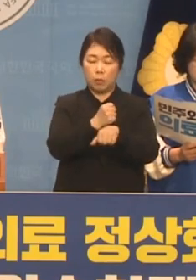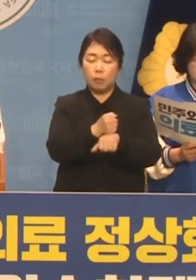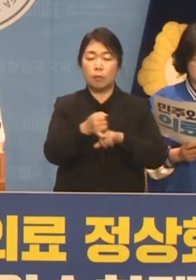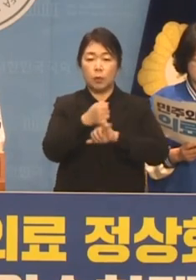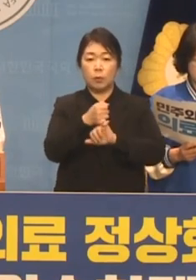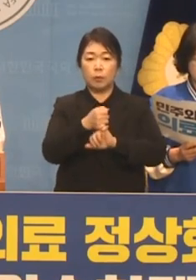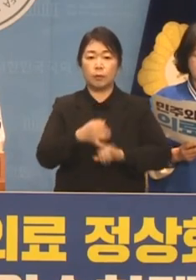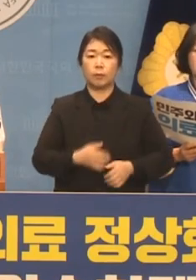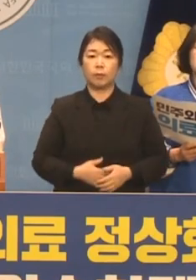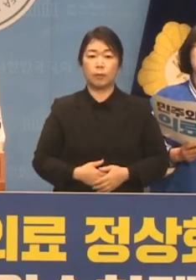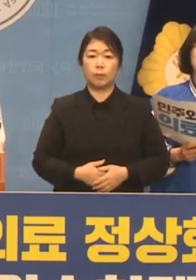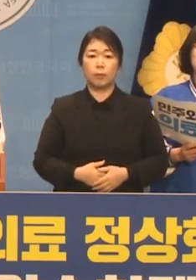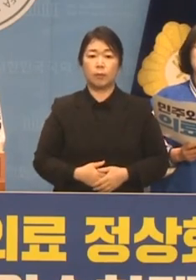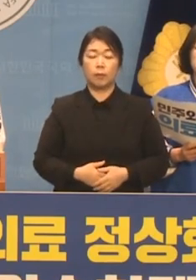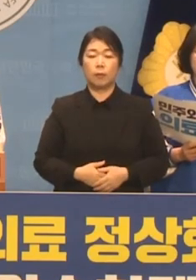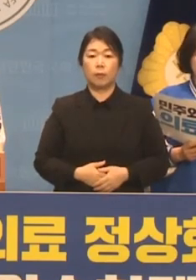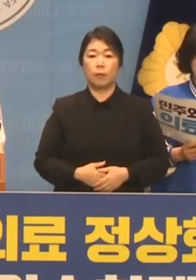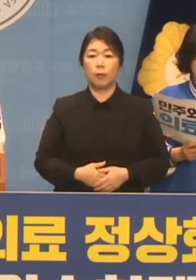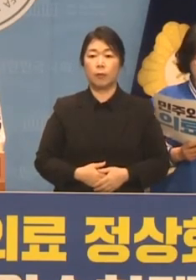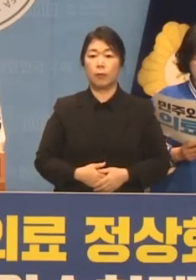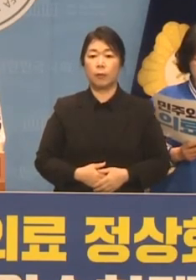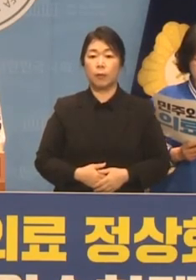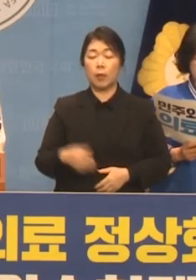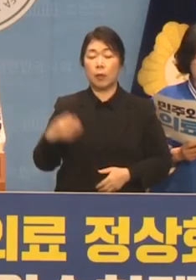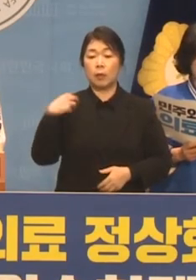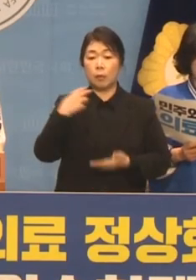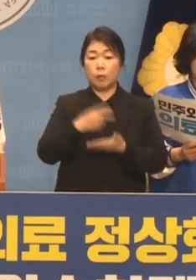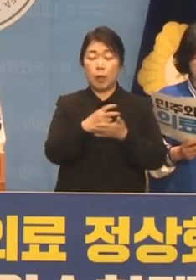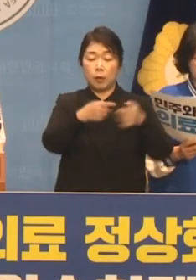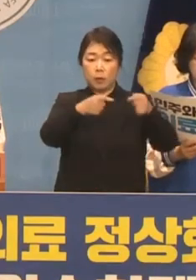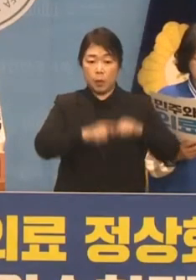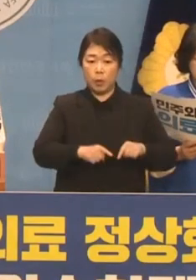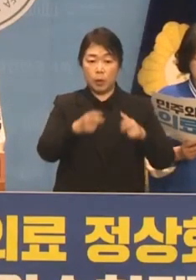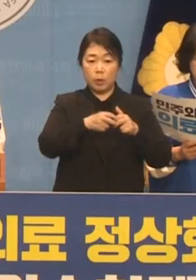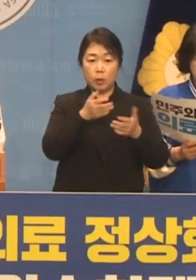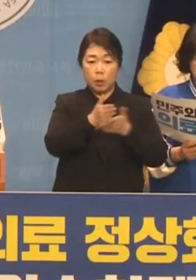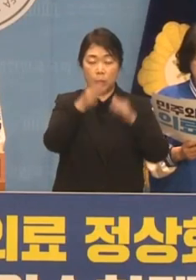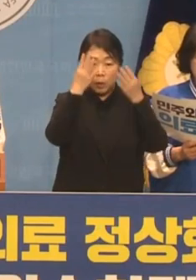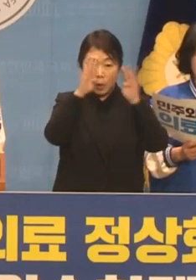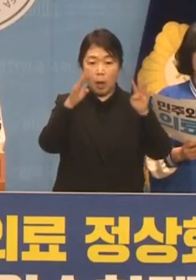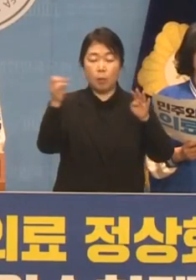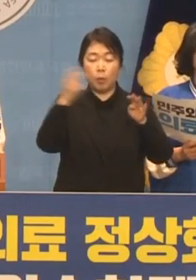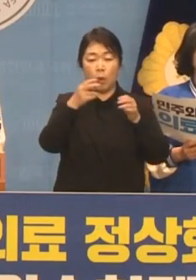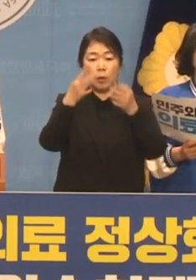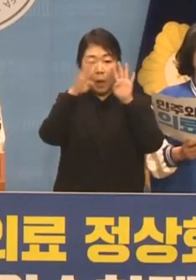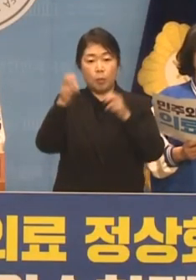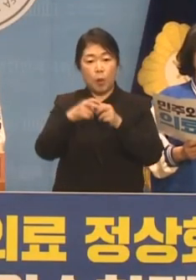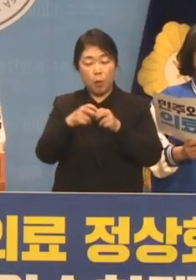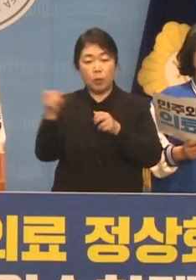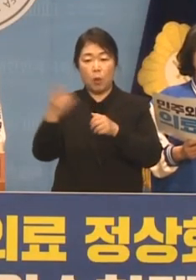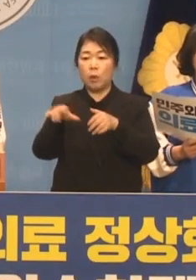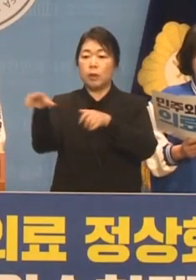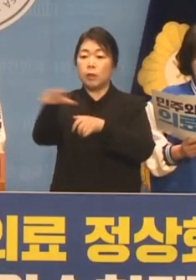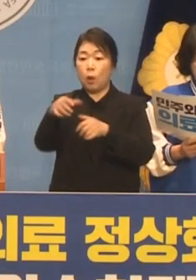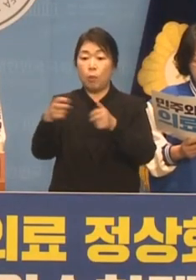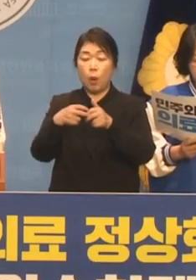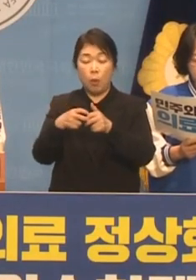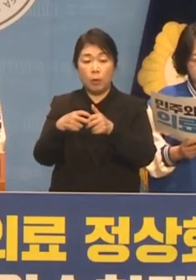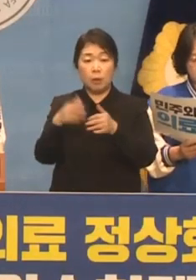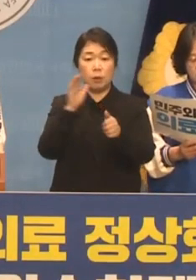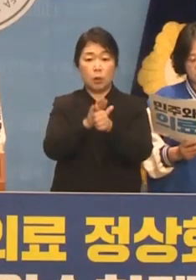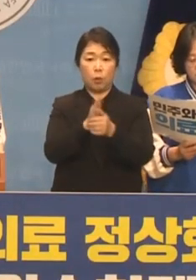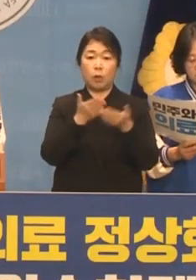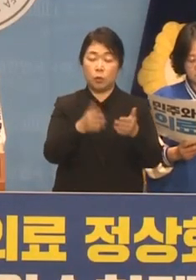추진하겠습니다 지역 필수 우염의 책임자에 참여하는 의과대학 대학병원 지역 병원을 지원하는데 어